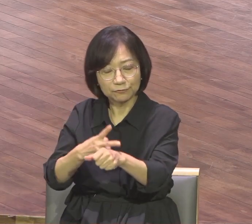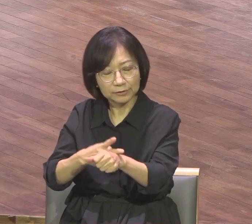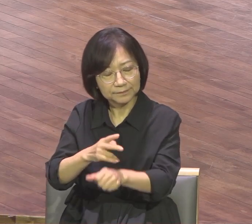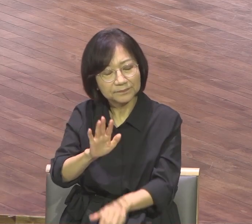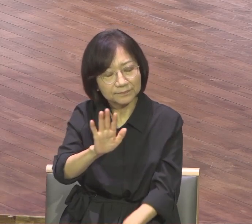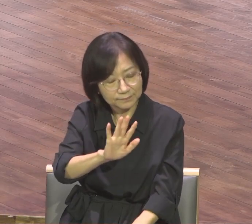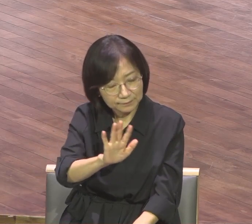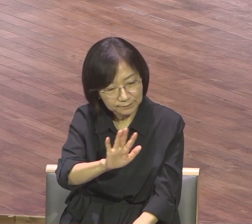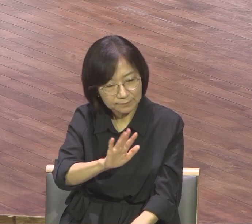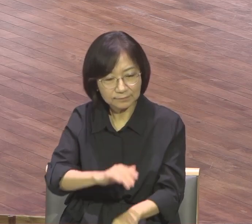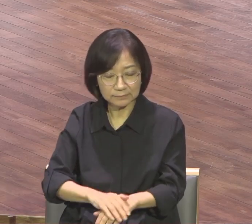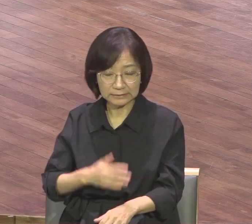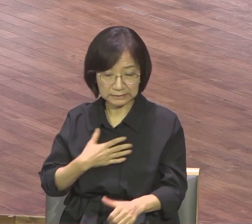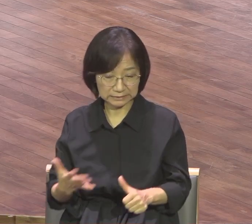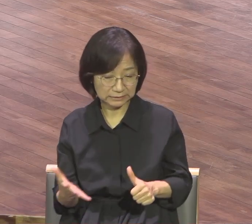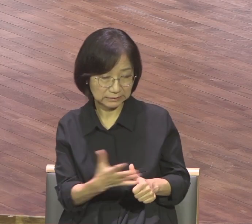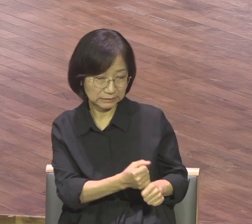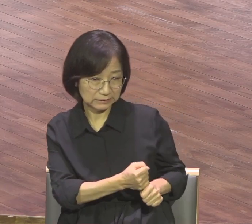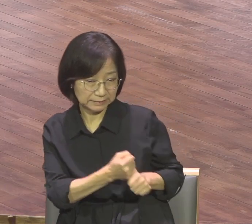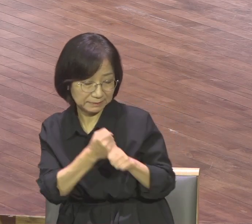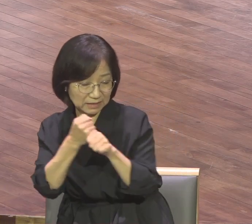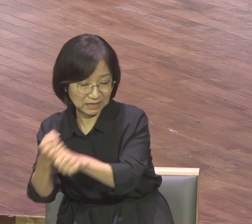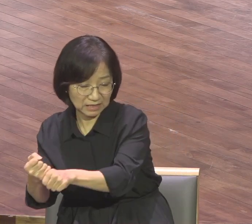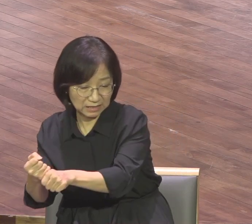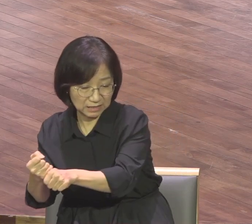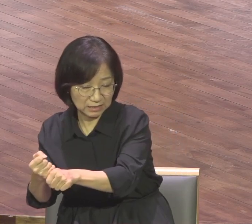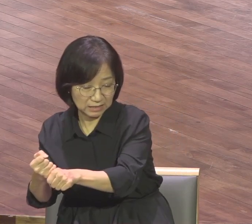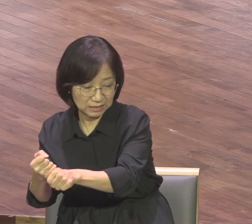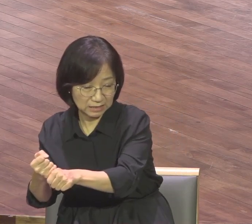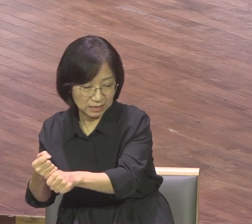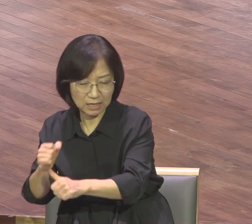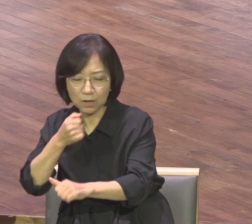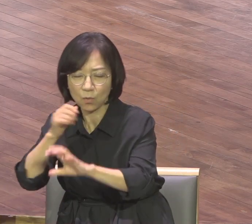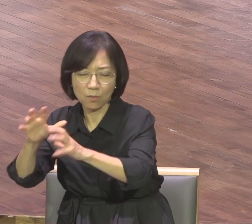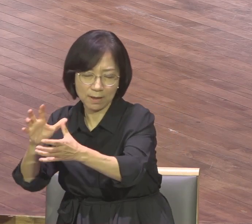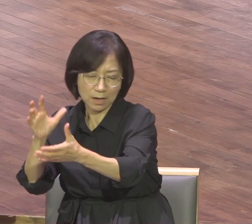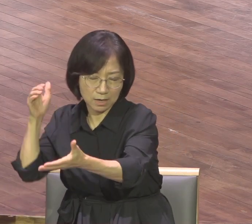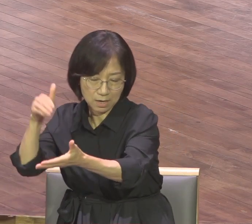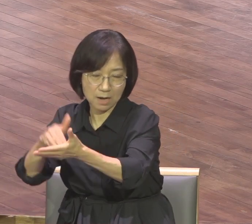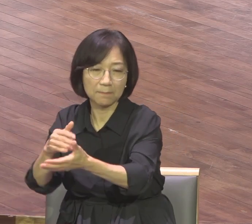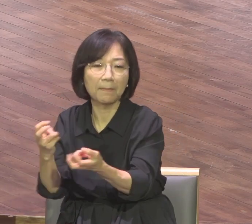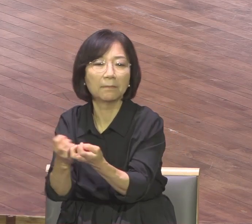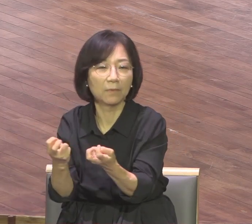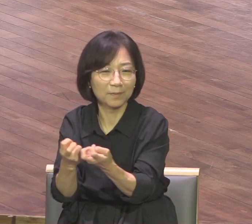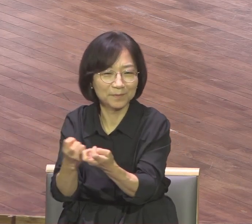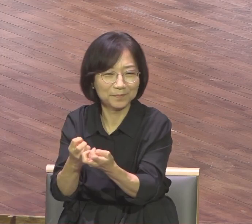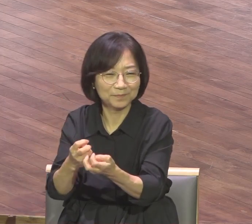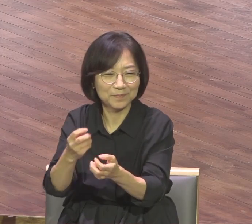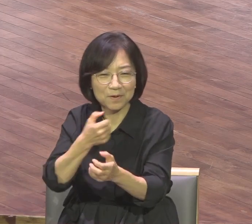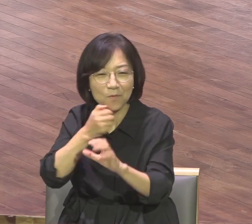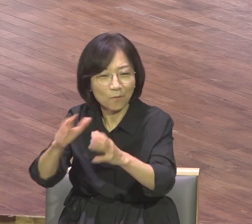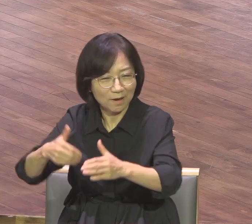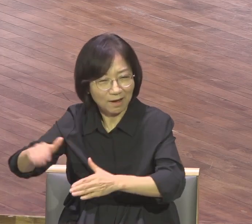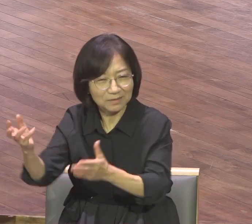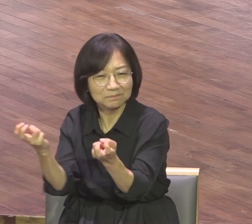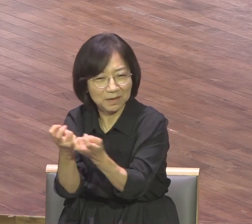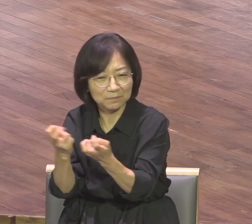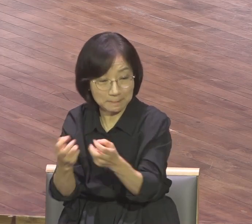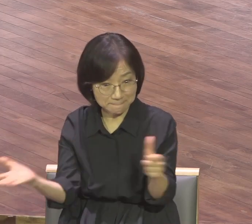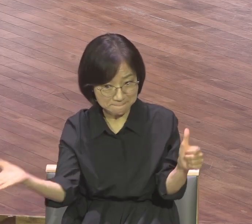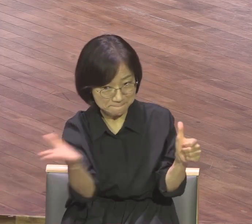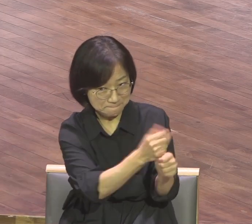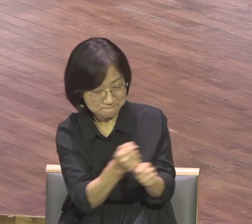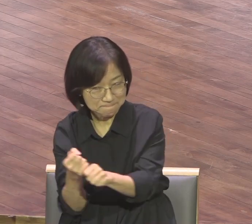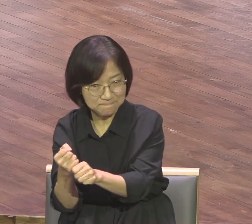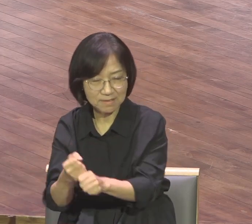통해서 체포를 통해서 로마로 갈 수 있음을 알고 주저하지 않았어요. 멋지게